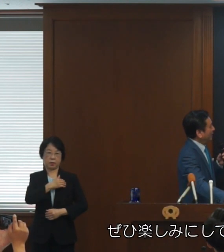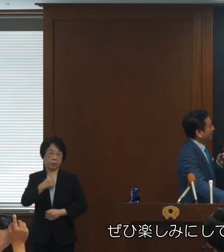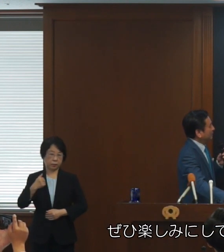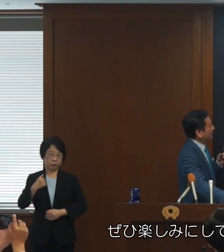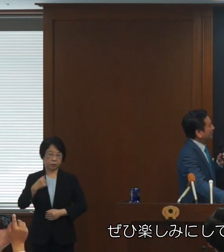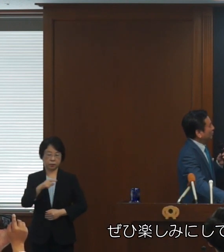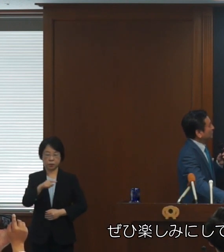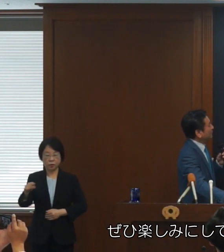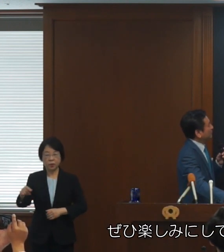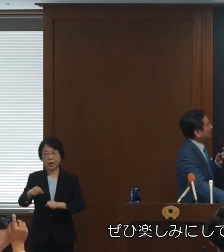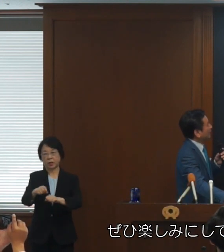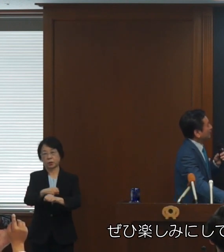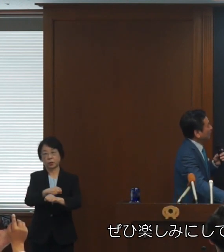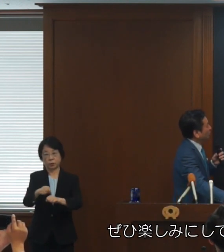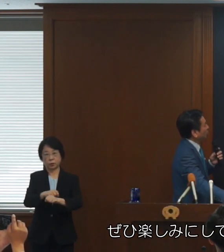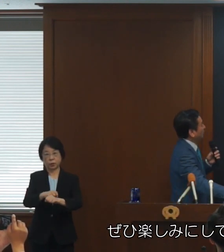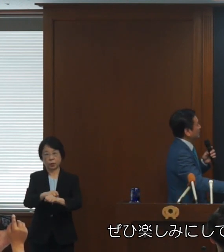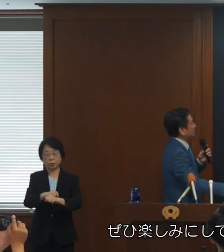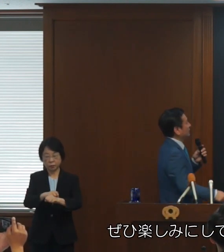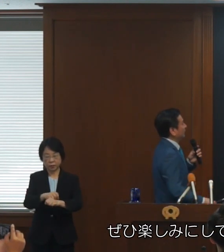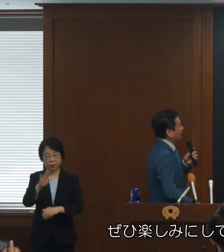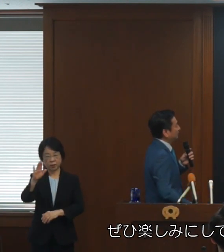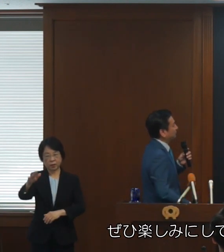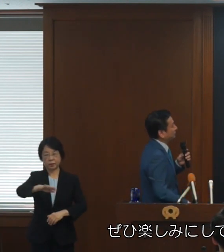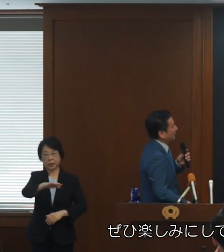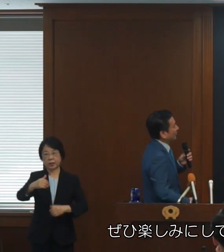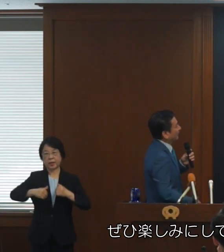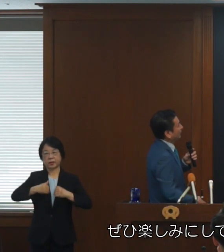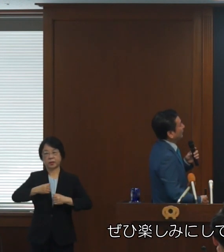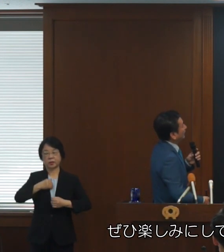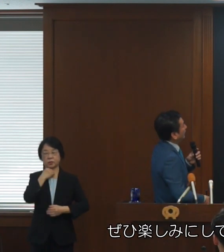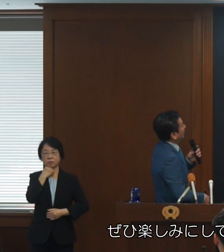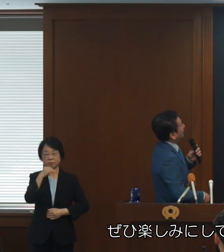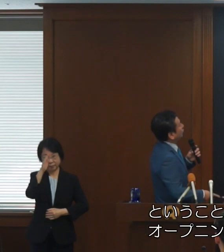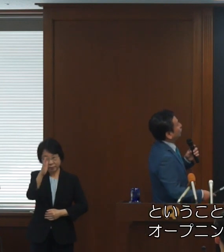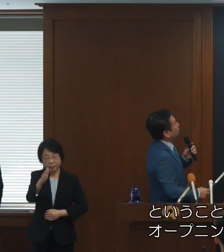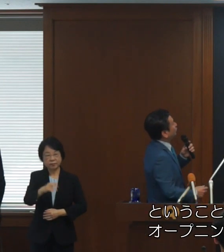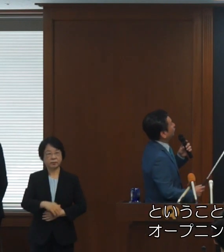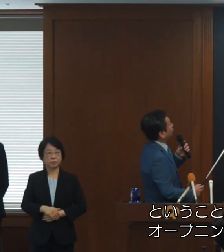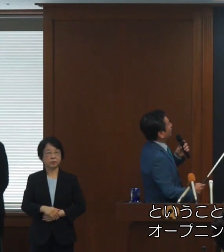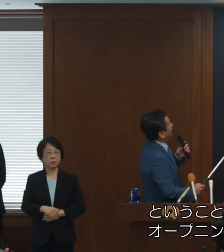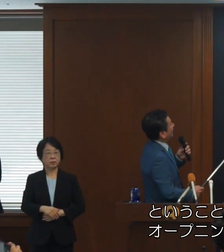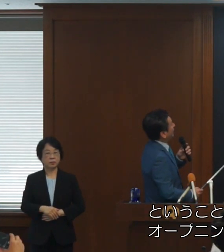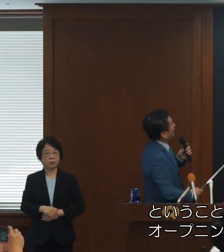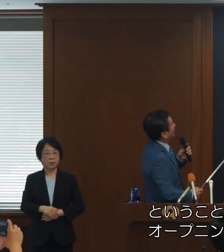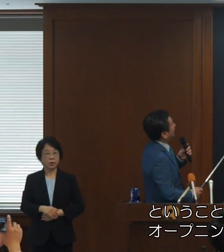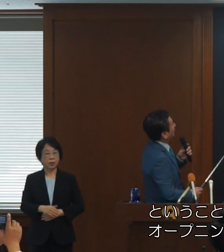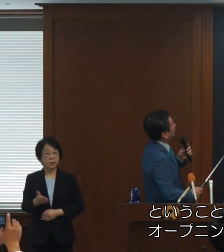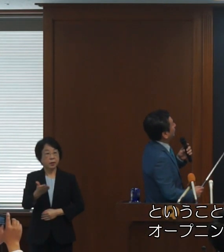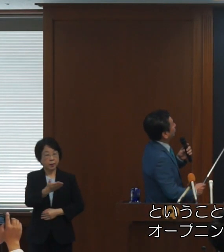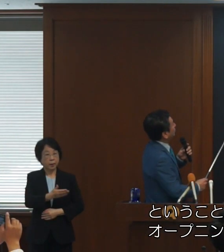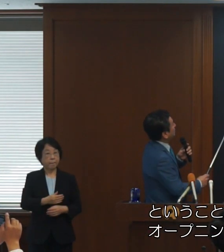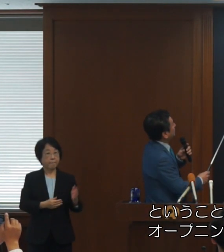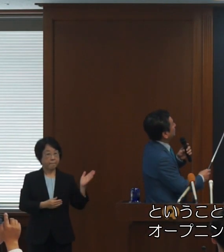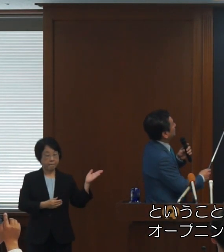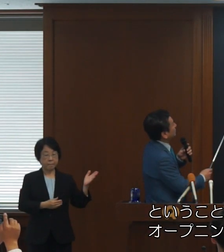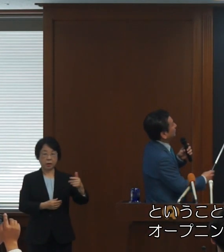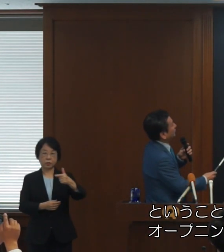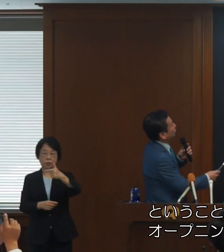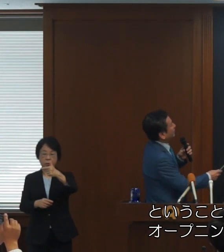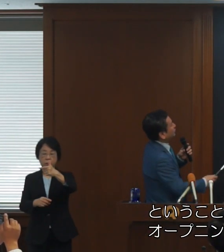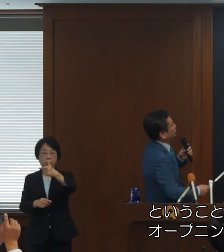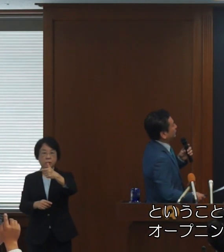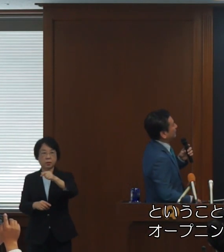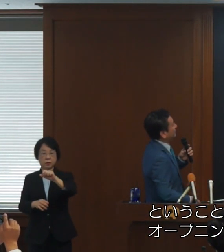でありますのでぜひ楽しみにしていただきたいと思いますはいということで6月